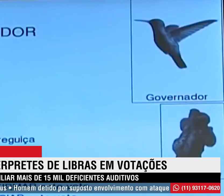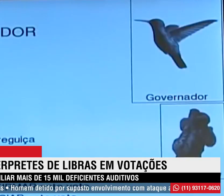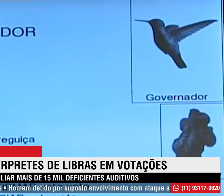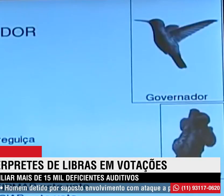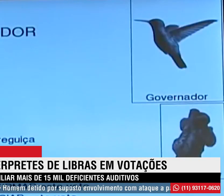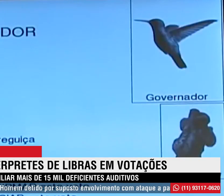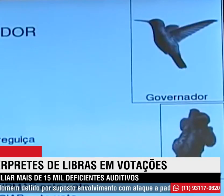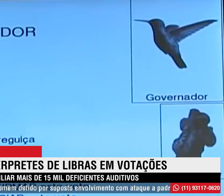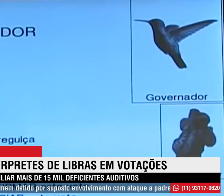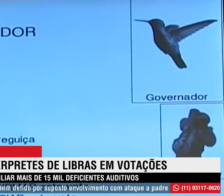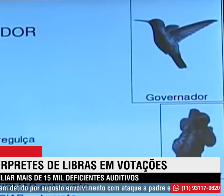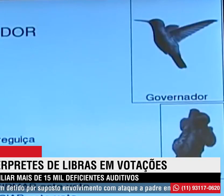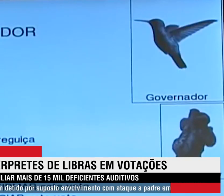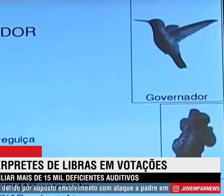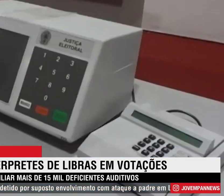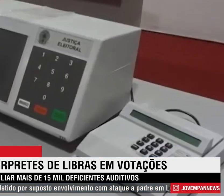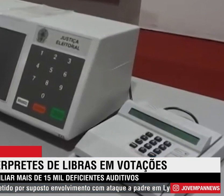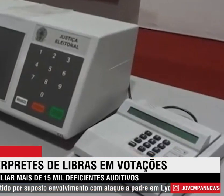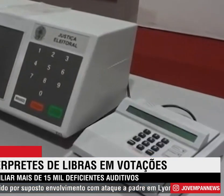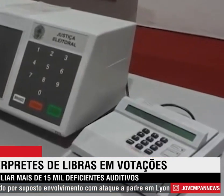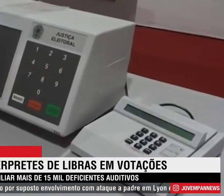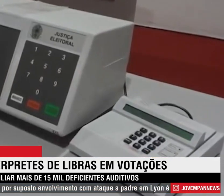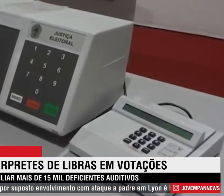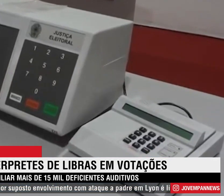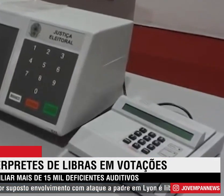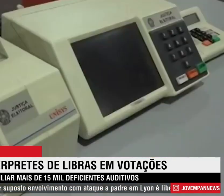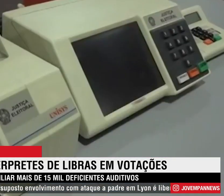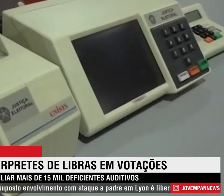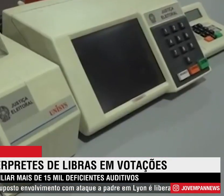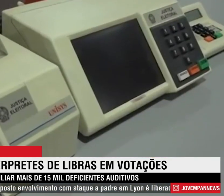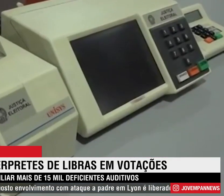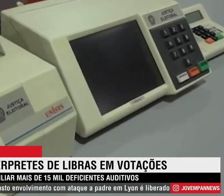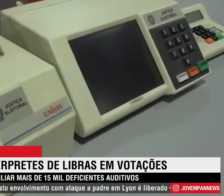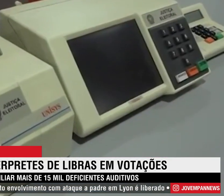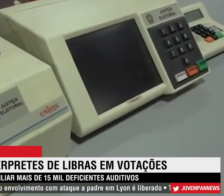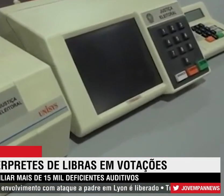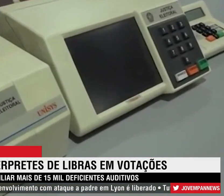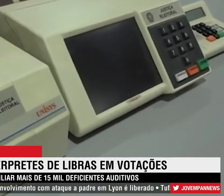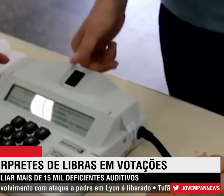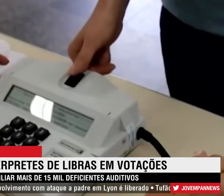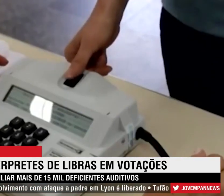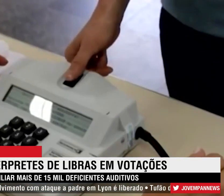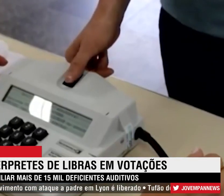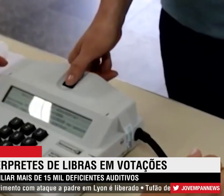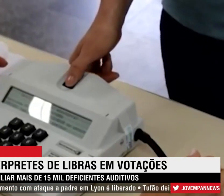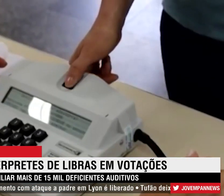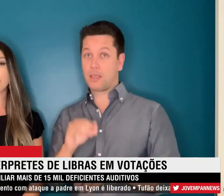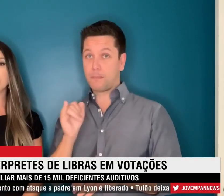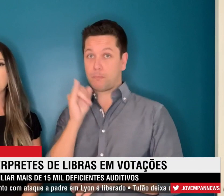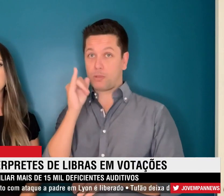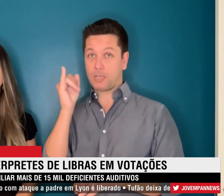Libras enviados para os lugares onde votam esses cidadãos os apoiadores serão identificados com camisetas